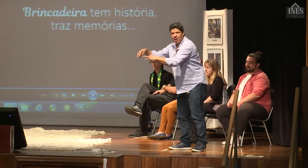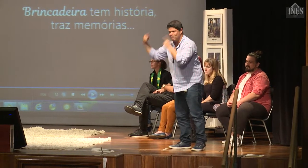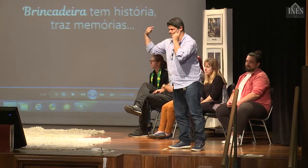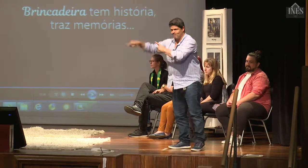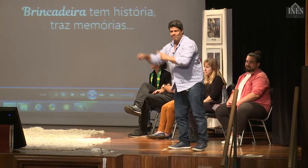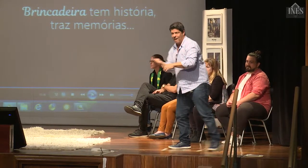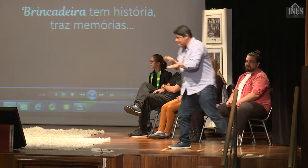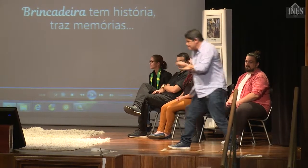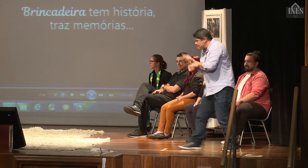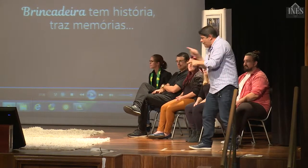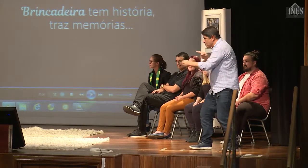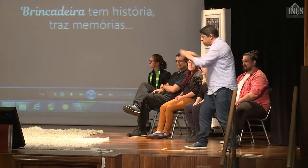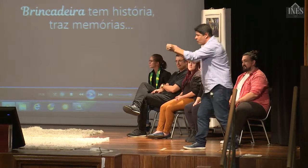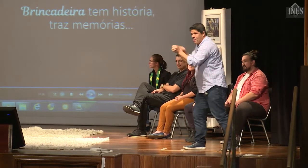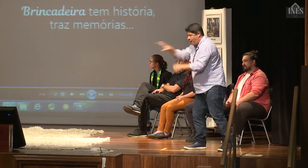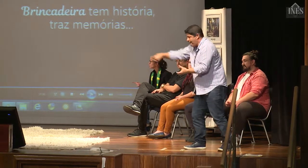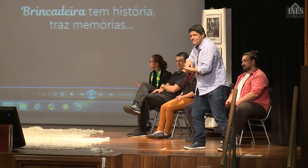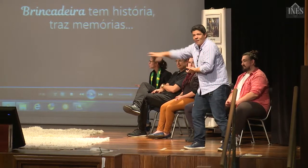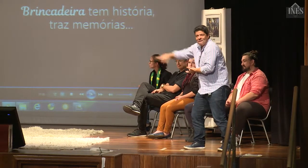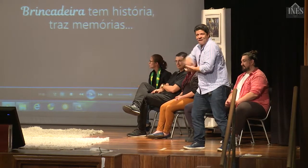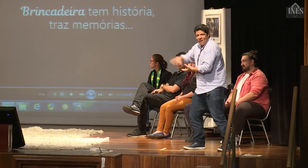Cada um apostava 3 gudes.